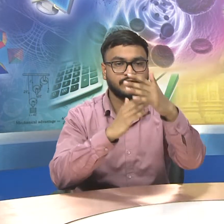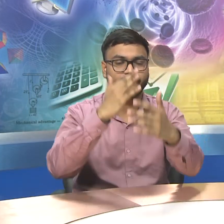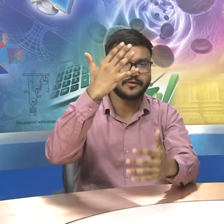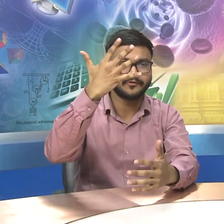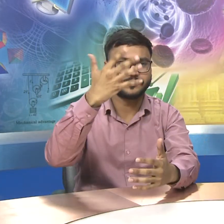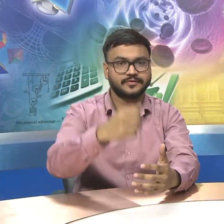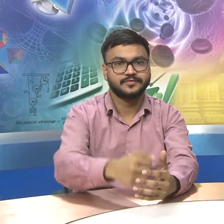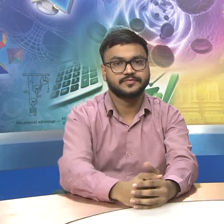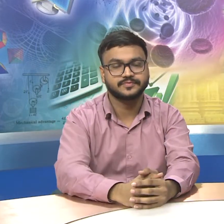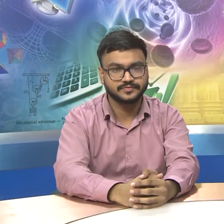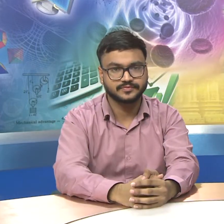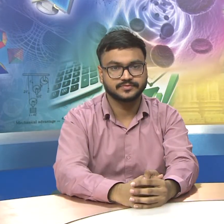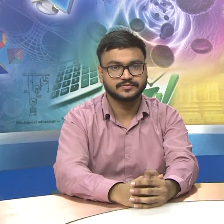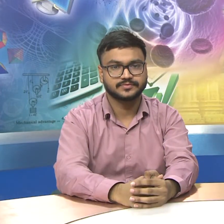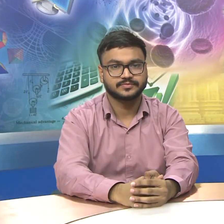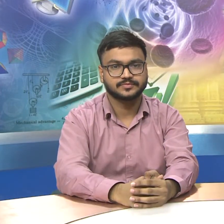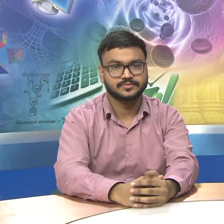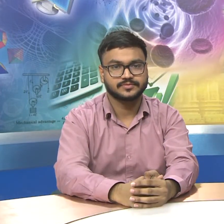Let's take a short break.